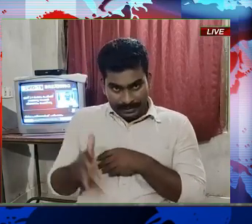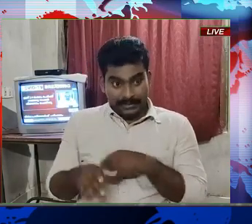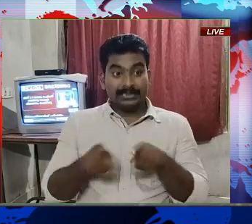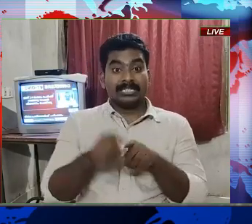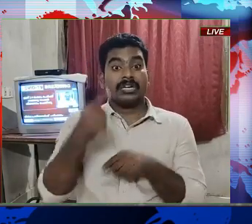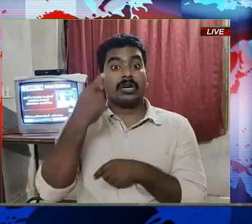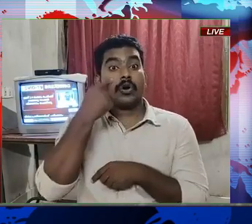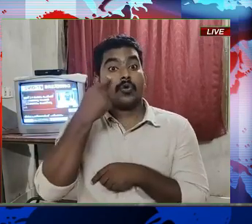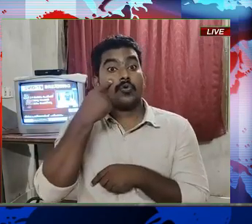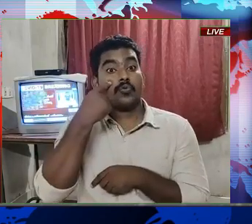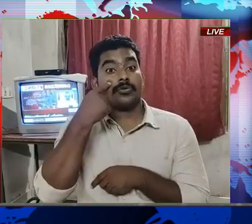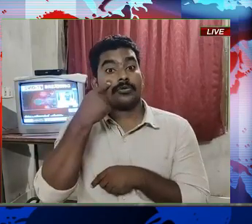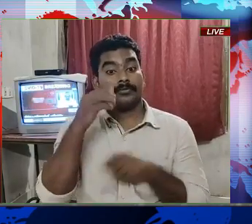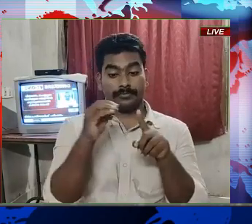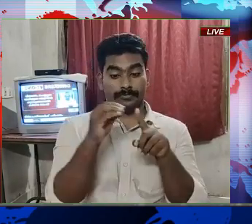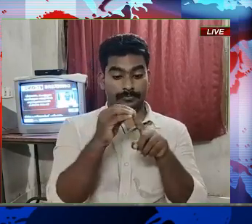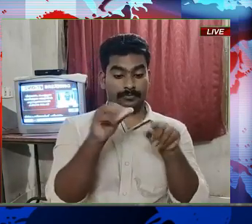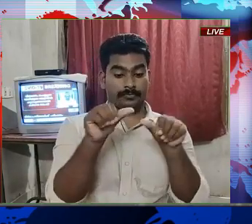അതിനുള്ള ക്രമീകരണം